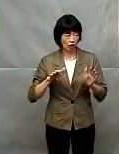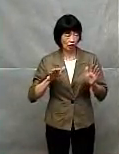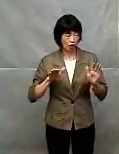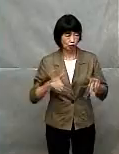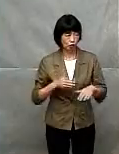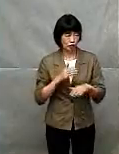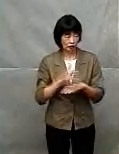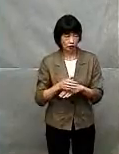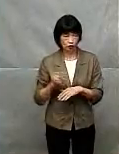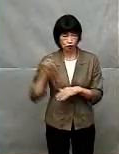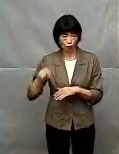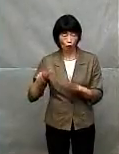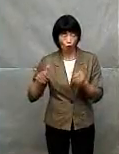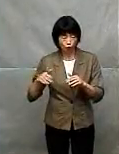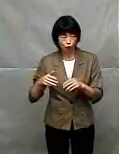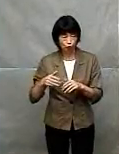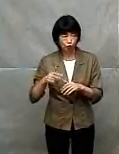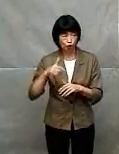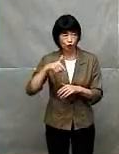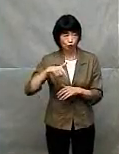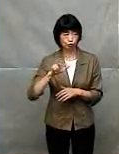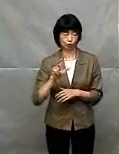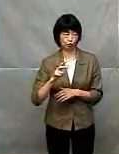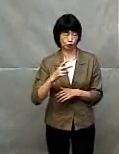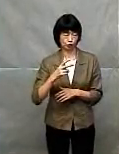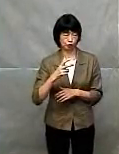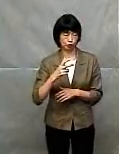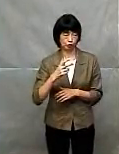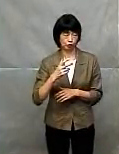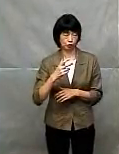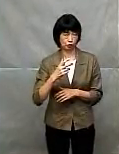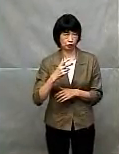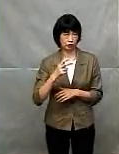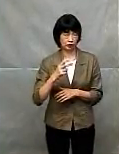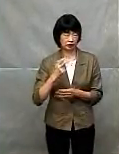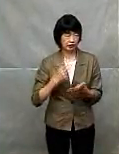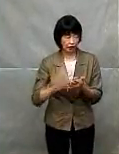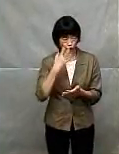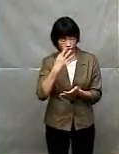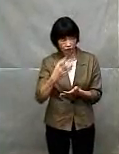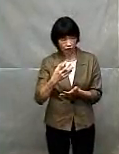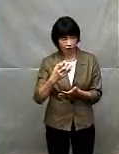というのを断念することも議論によってはあり得るというご趣旨でしょうか。